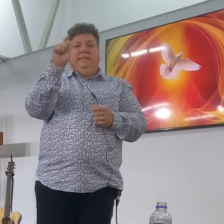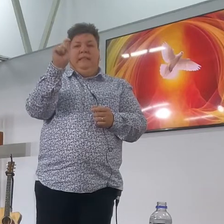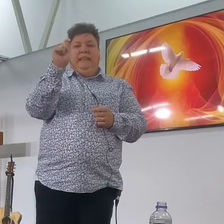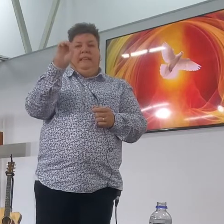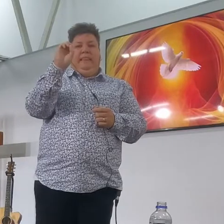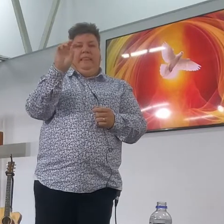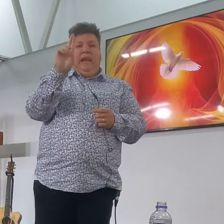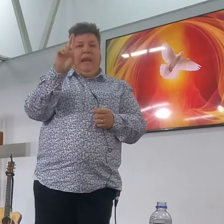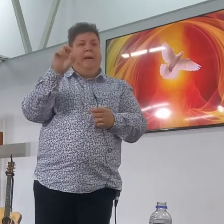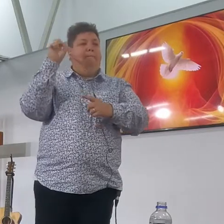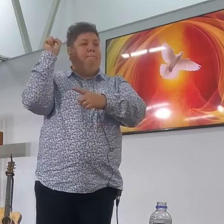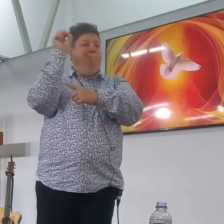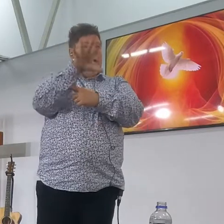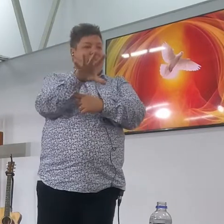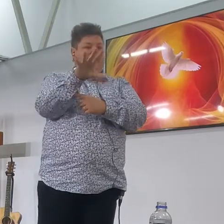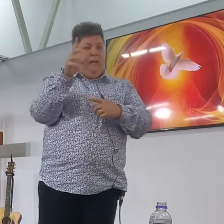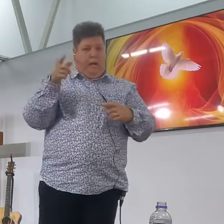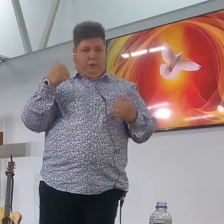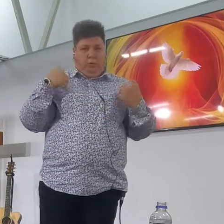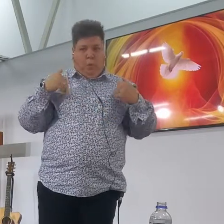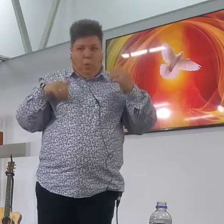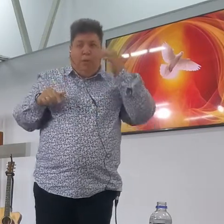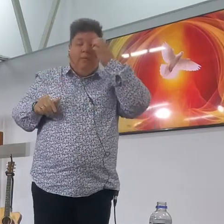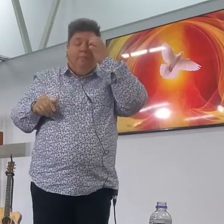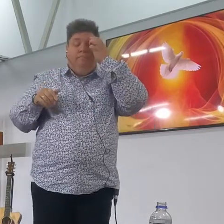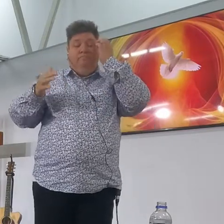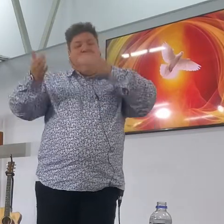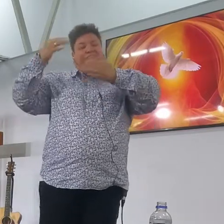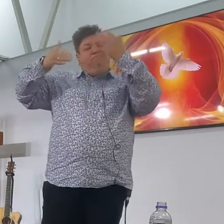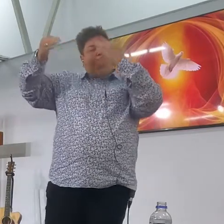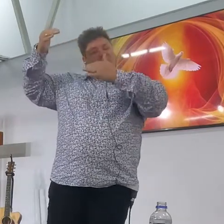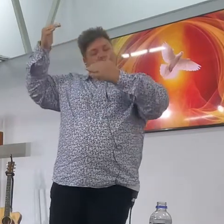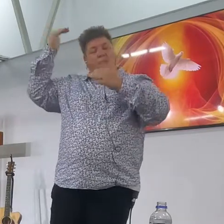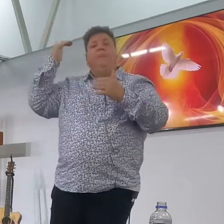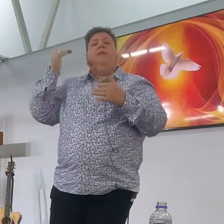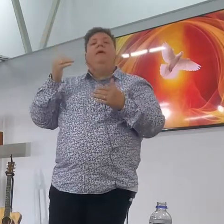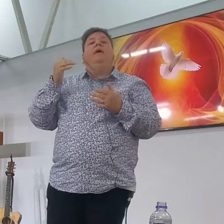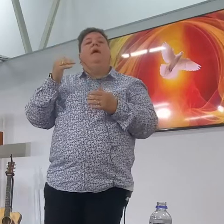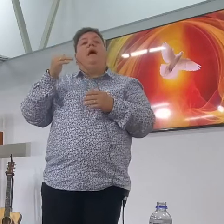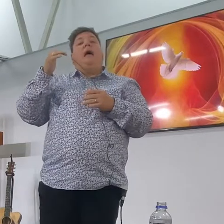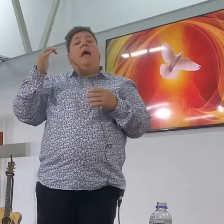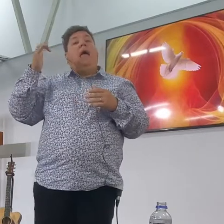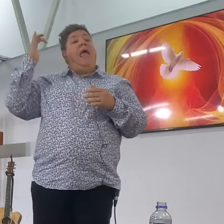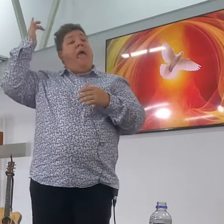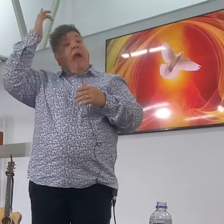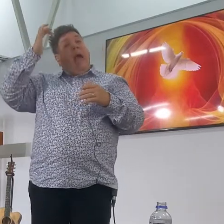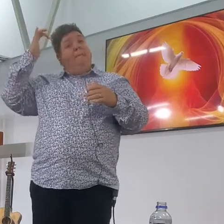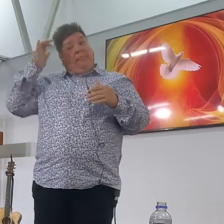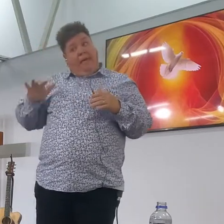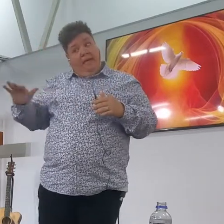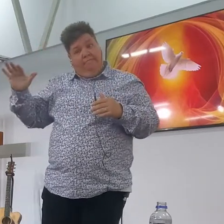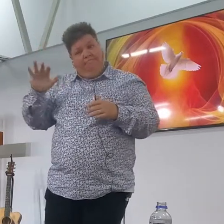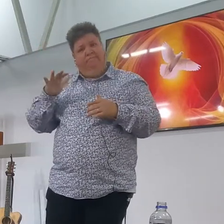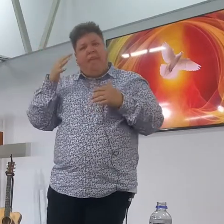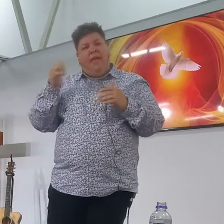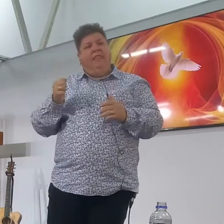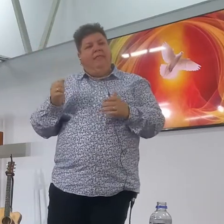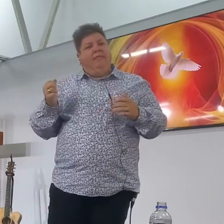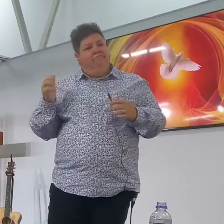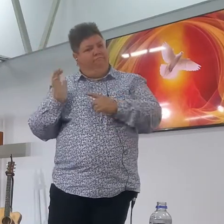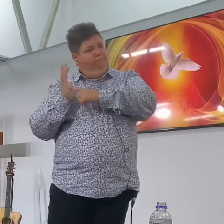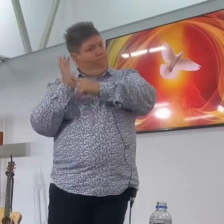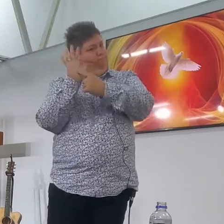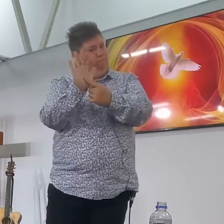toe Moses die volk uit Egipte uitgeleid het, Egipte sonde voorgestel, en het verlorendheid voorgestel, het slawerny